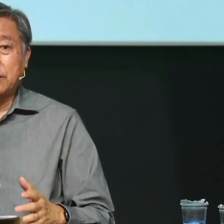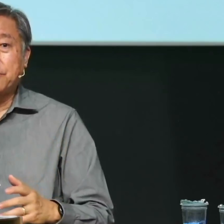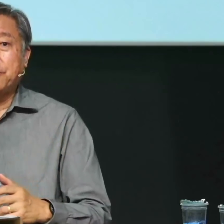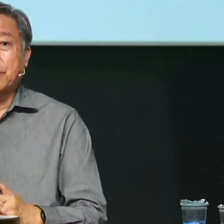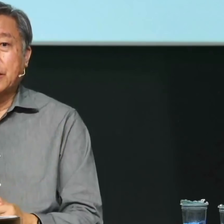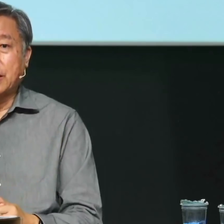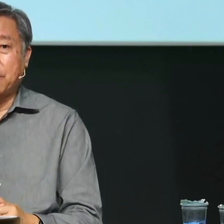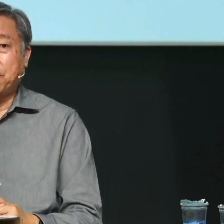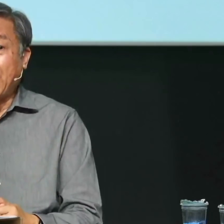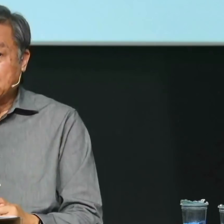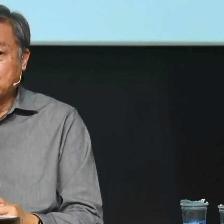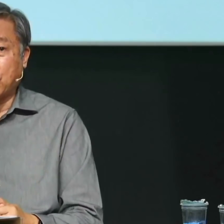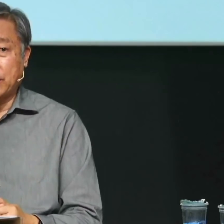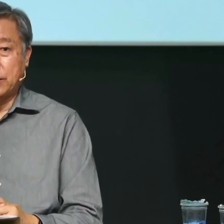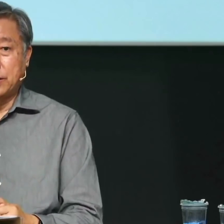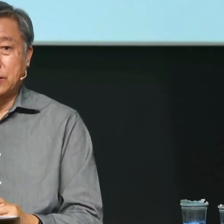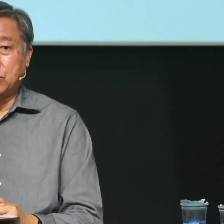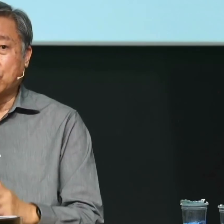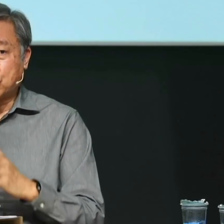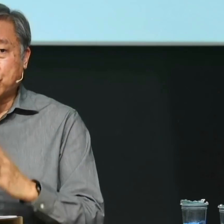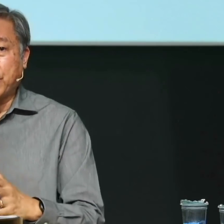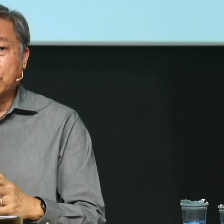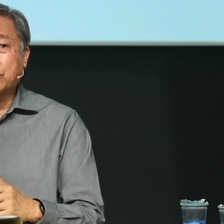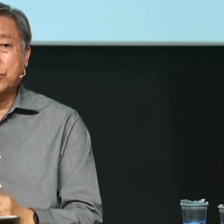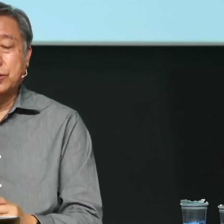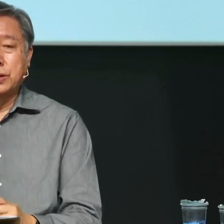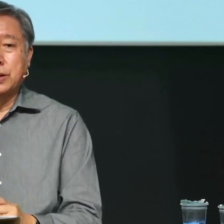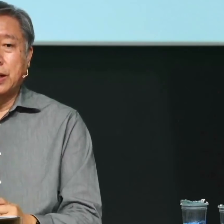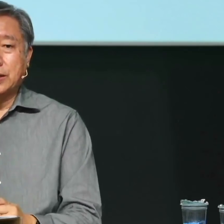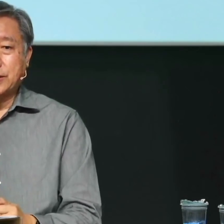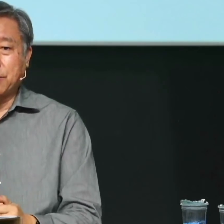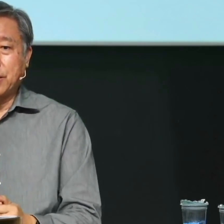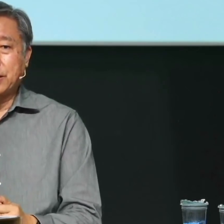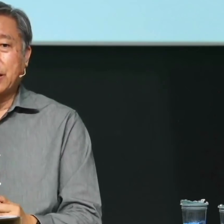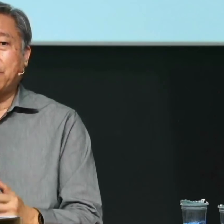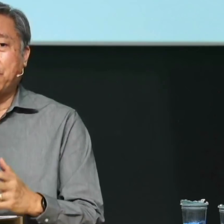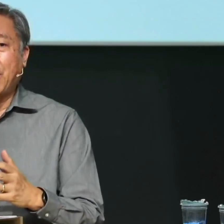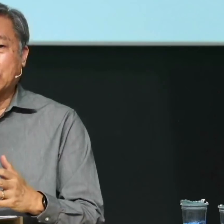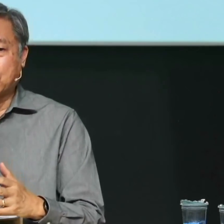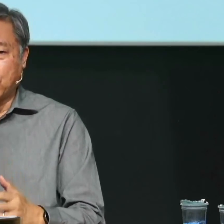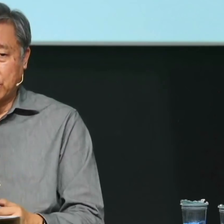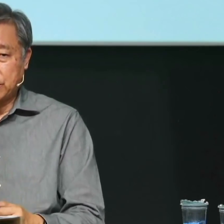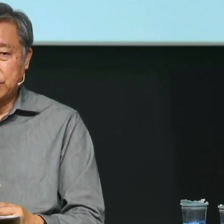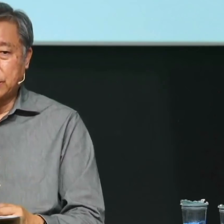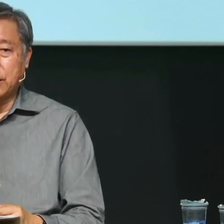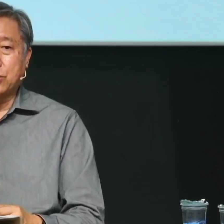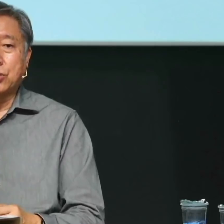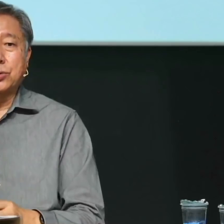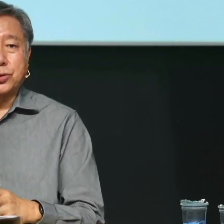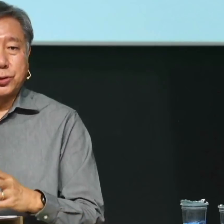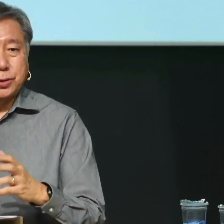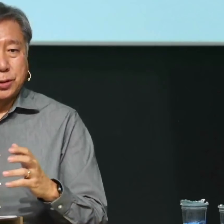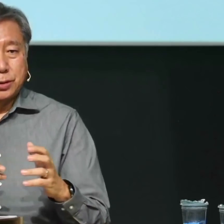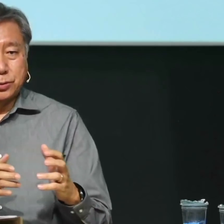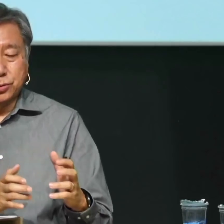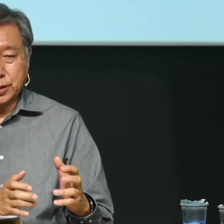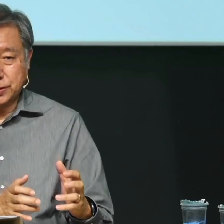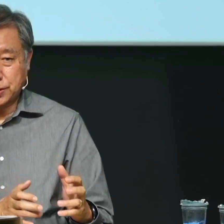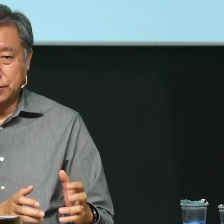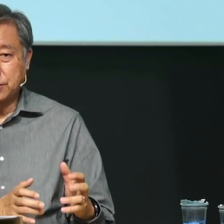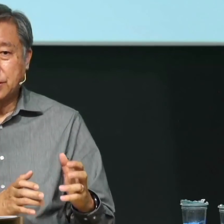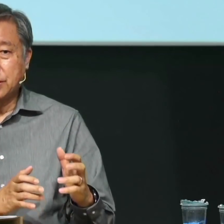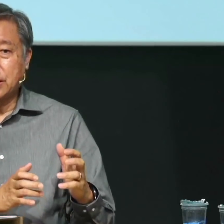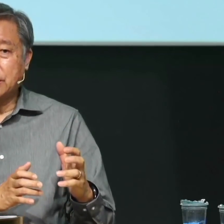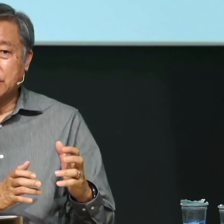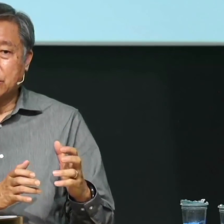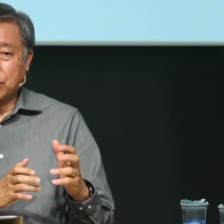da Páscoa dos judeus, a semana da Páscoa, né, dos